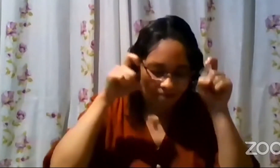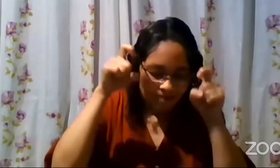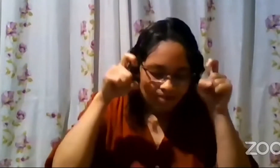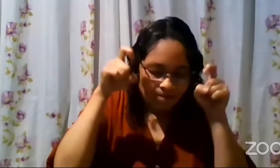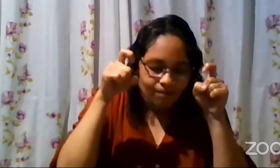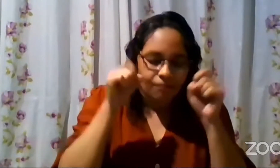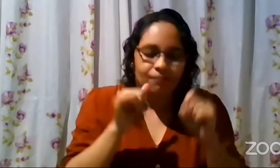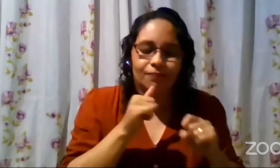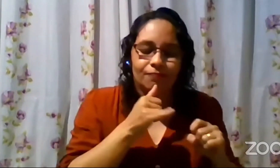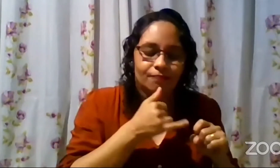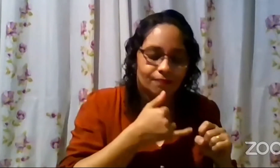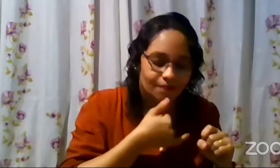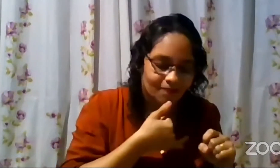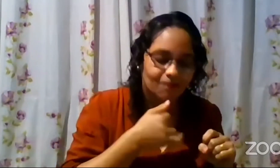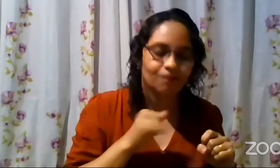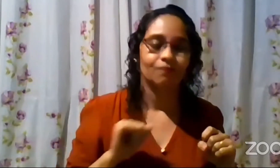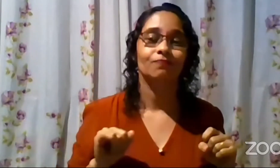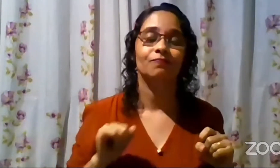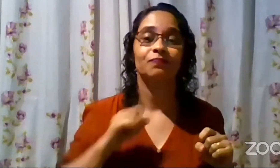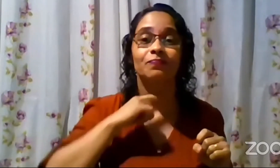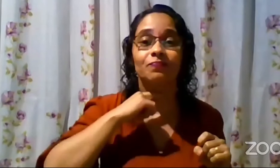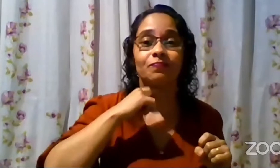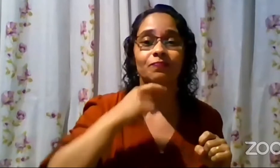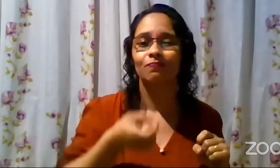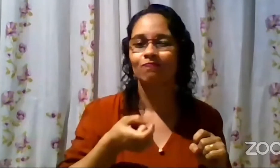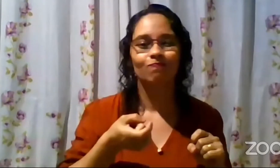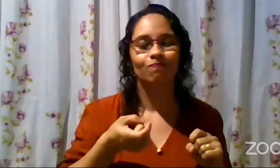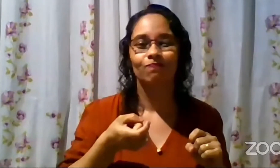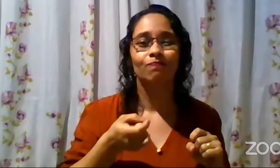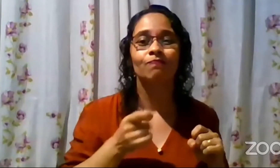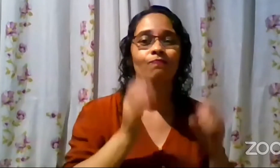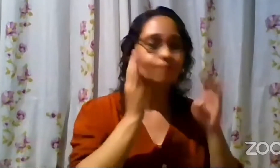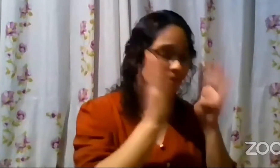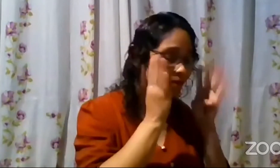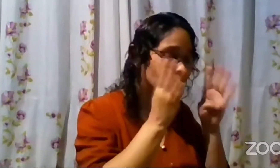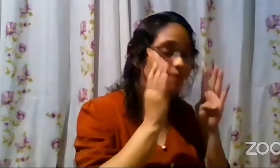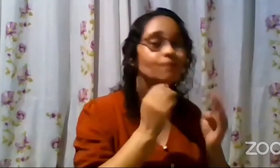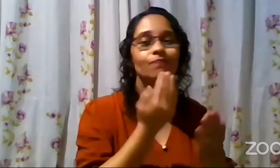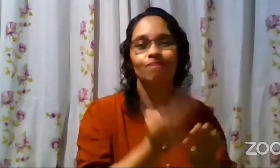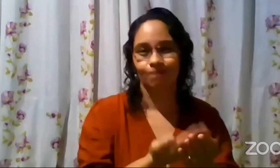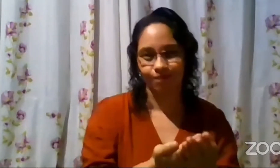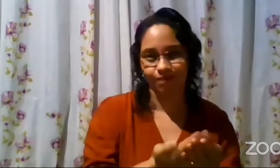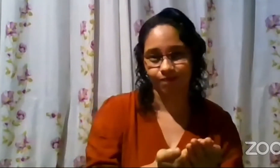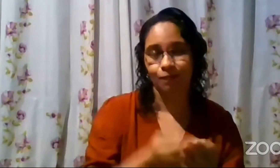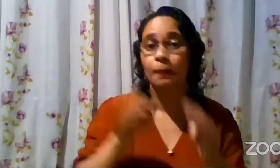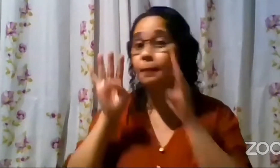E eu fiquei muito angustiada, muito triste de verdade. Eu não conseguia prestar atenção para